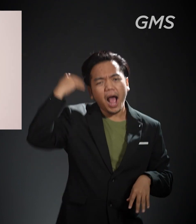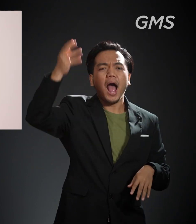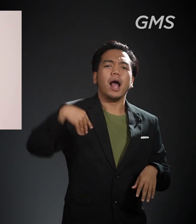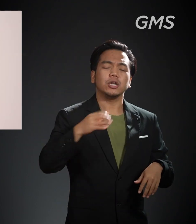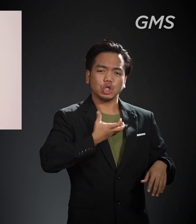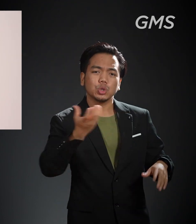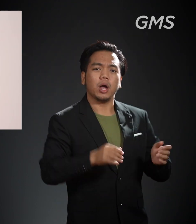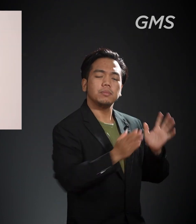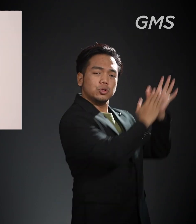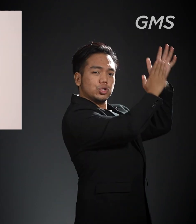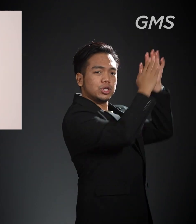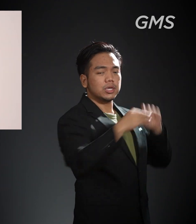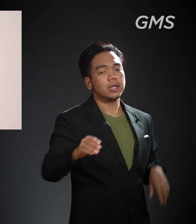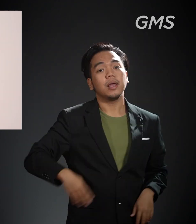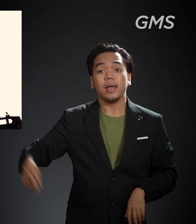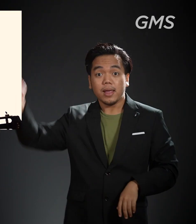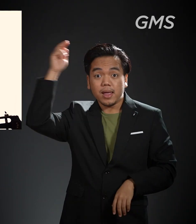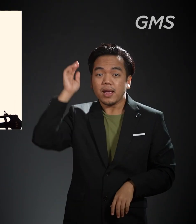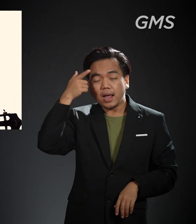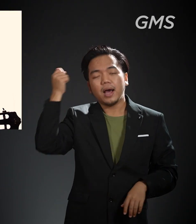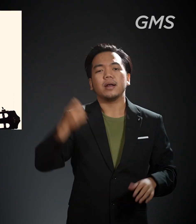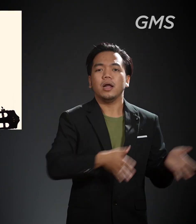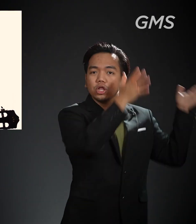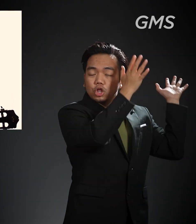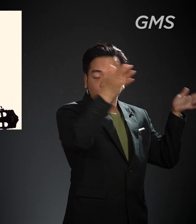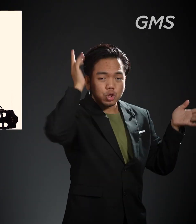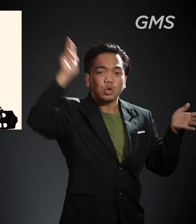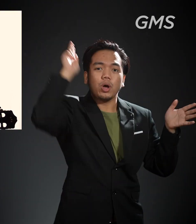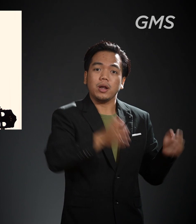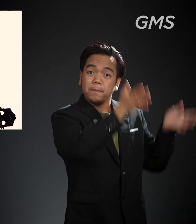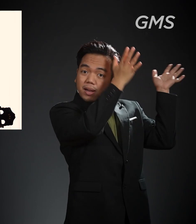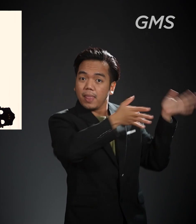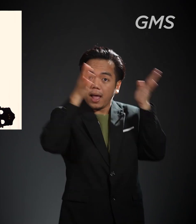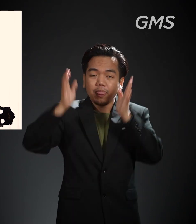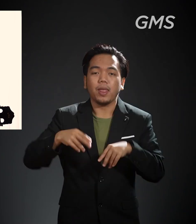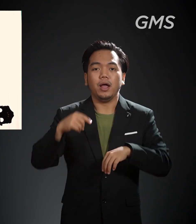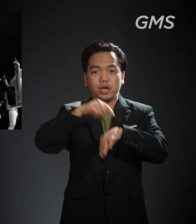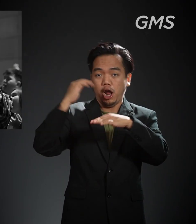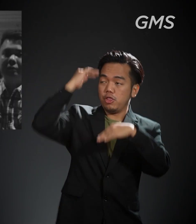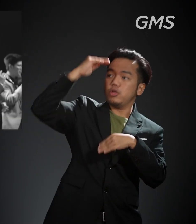Karena Allah bertata di atas pujian. Siapa memuji, Allah mengatasi hidupnya.